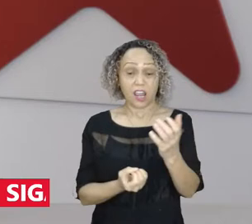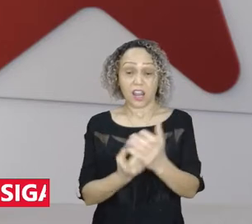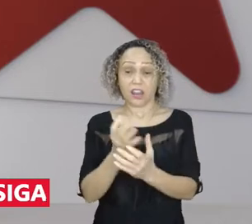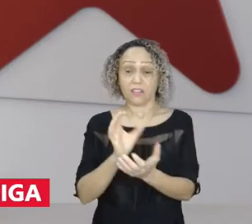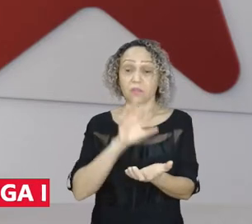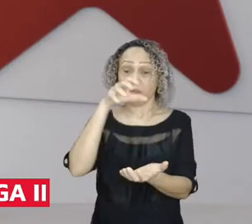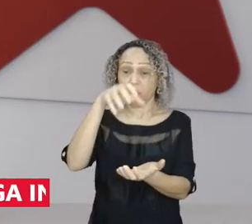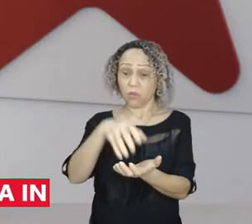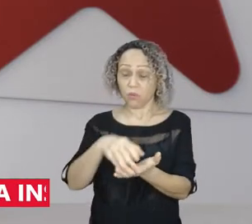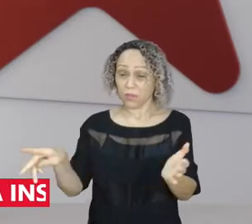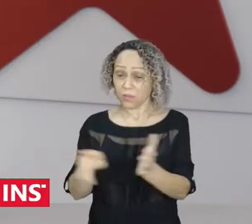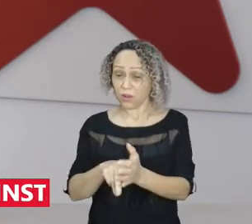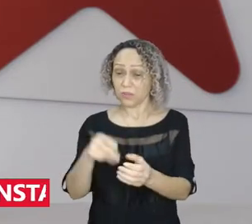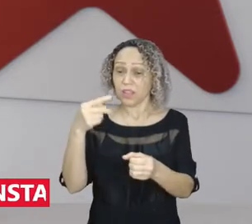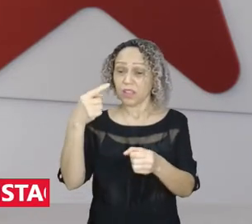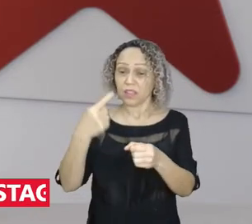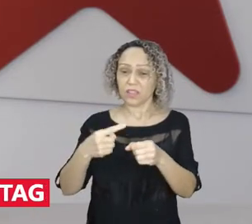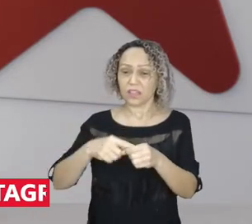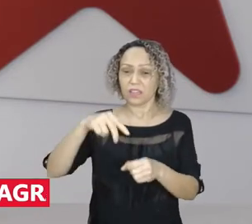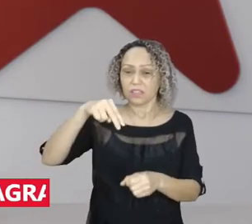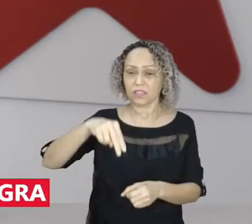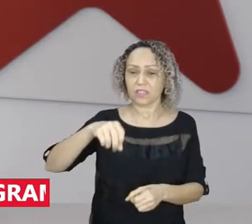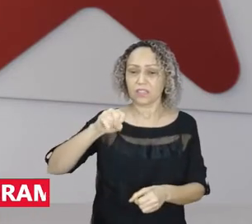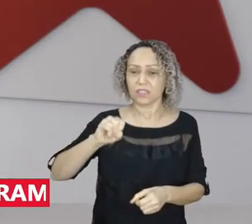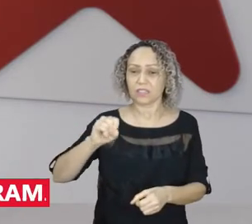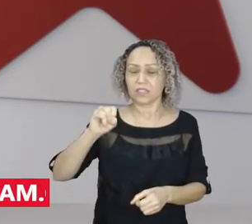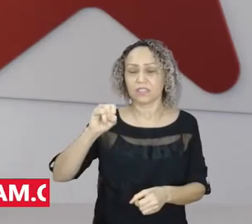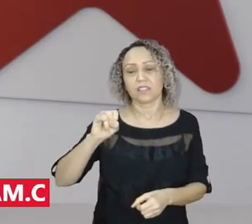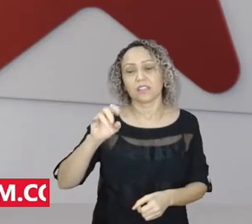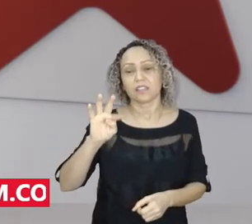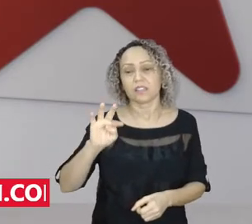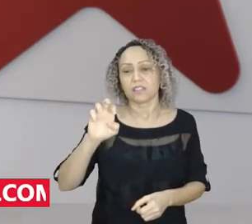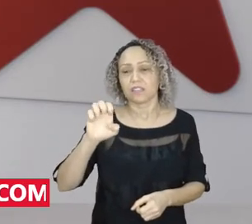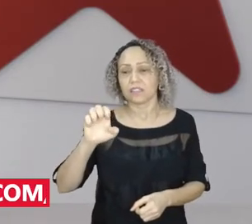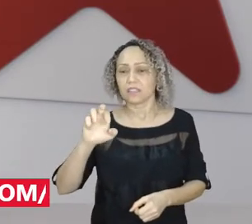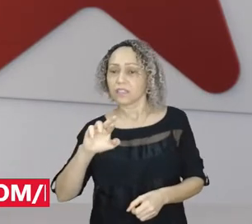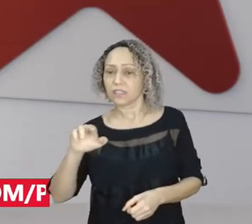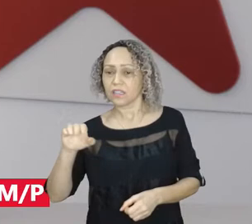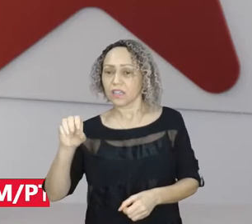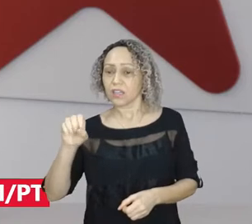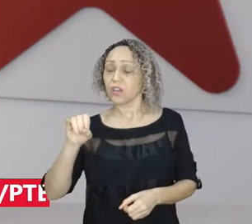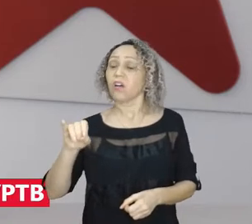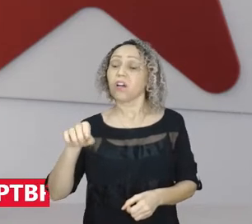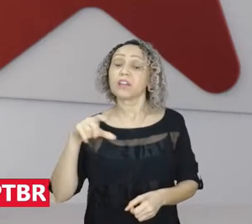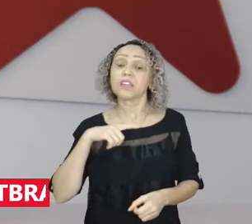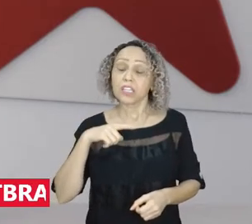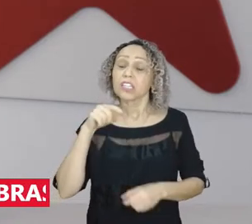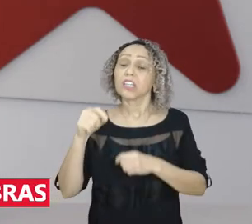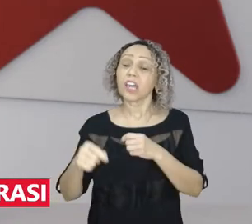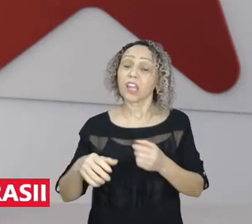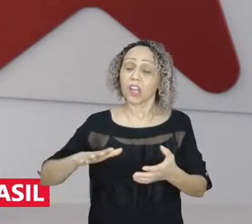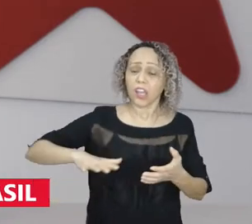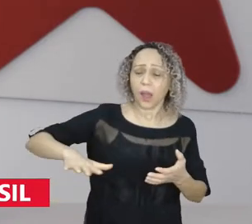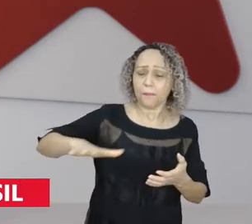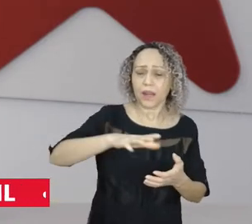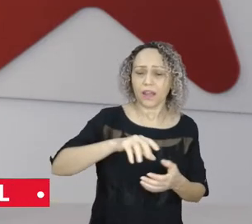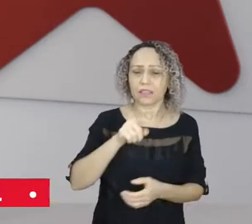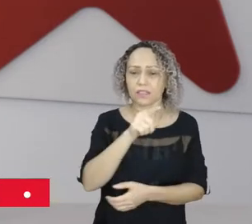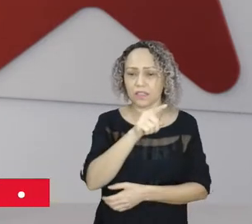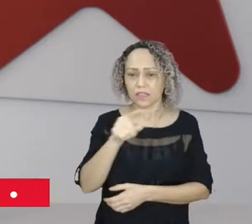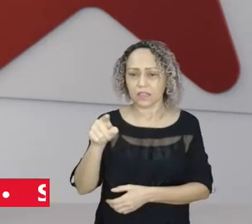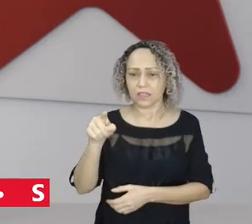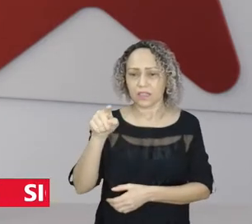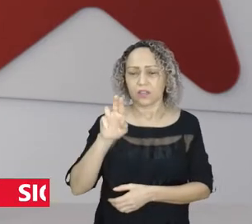convida aqui todo mundo para a festa Lulina de hoje, às 4 da tarde, ali na Praça Zumbi dos Palmares,